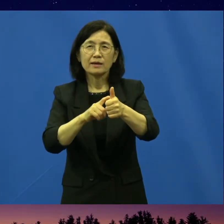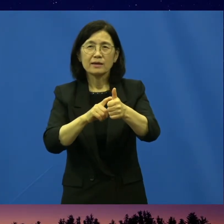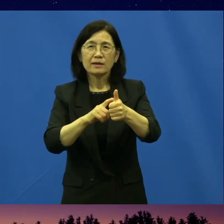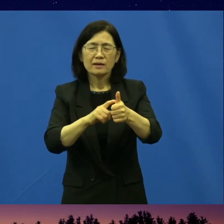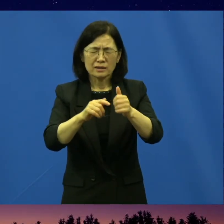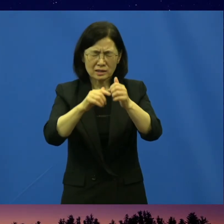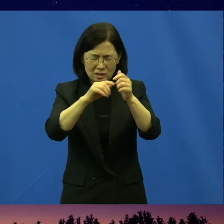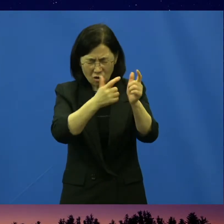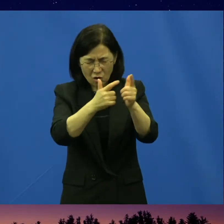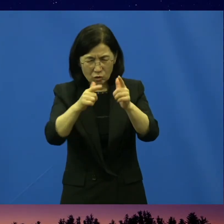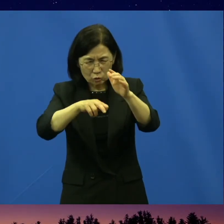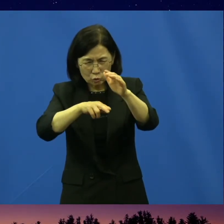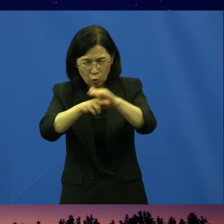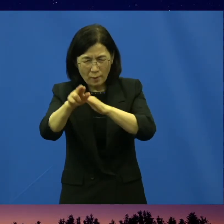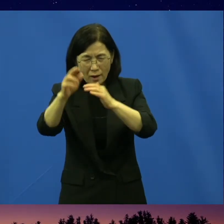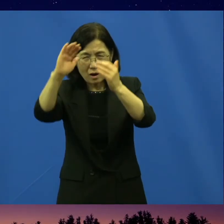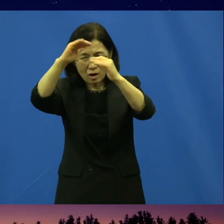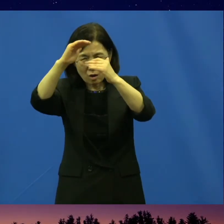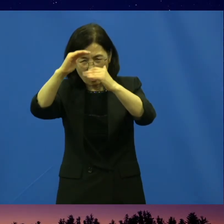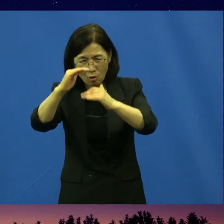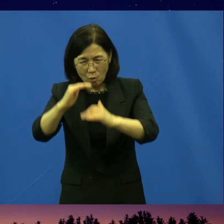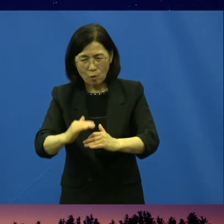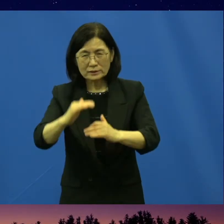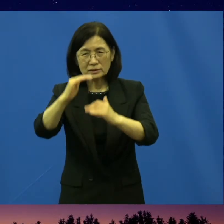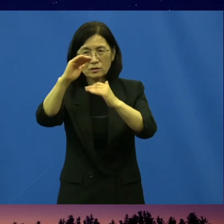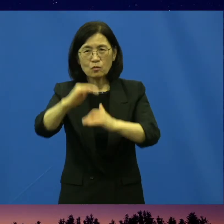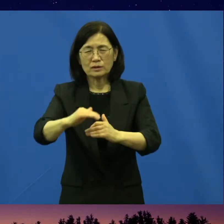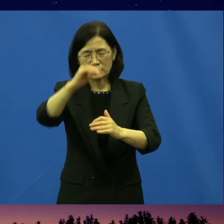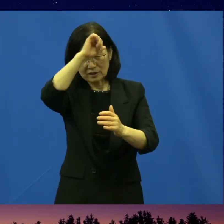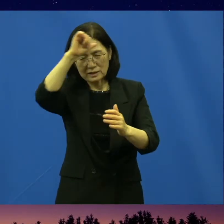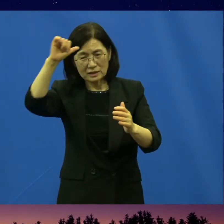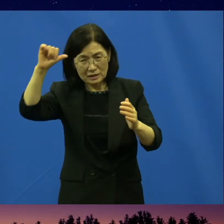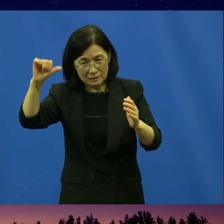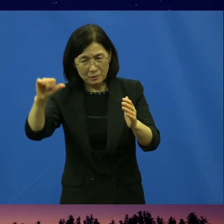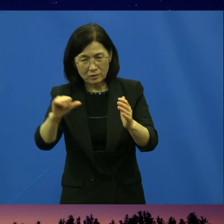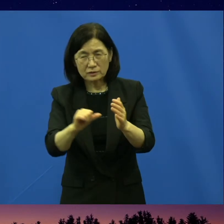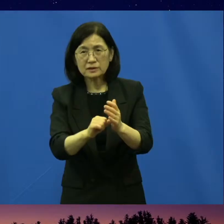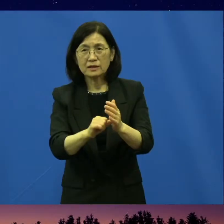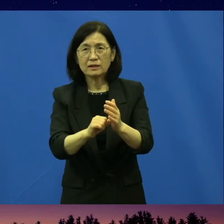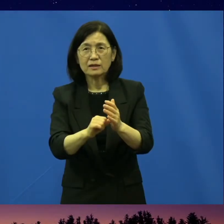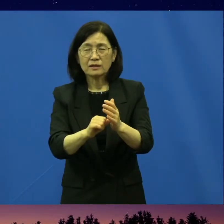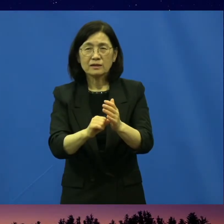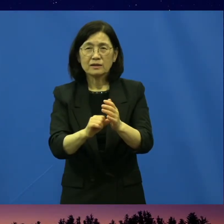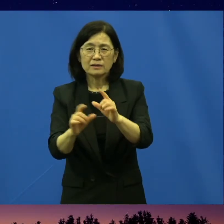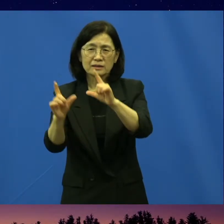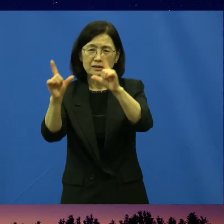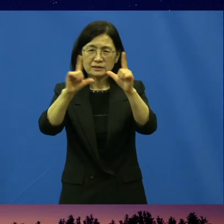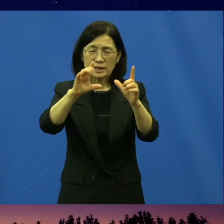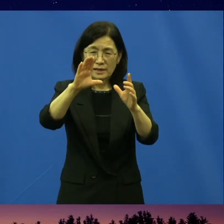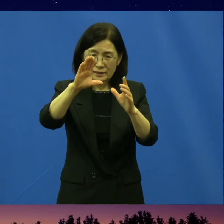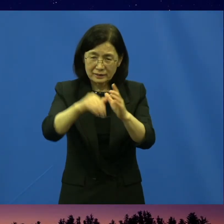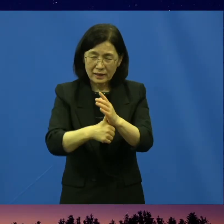모든 과정은 뭐예요? 이제 도망자로서 일평생 그 안에 그를 사로잡고 있는 게 두려움이에요.